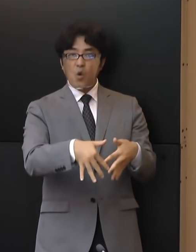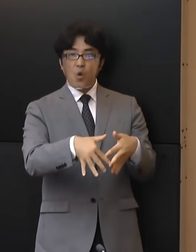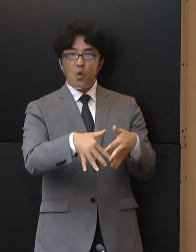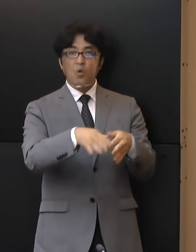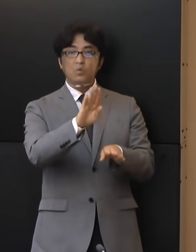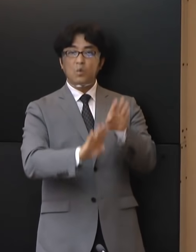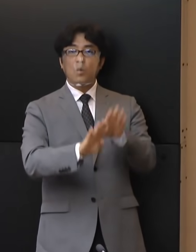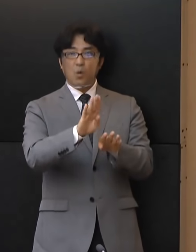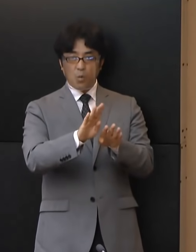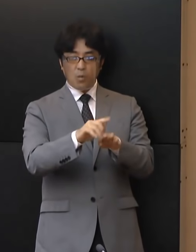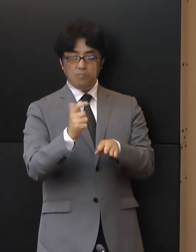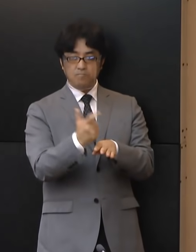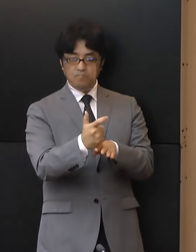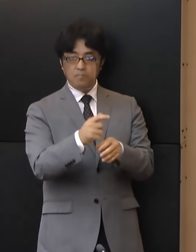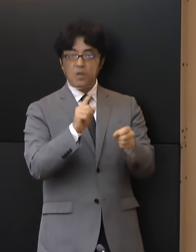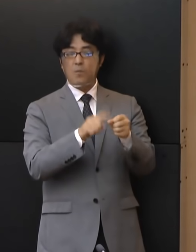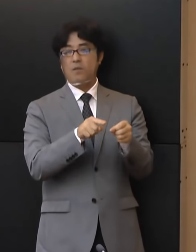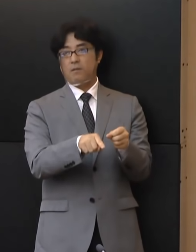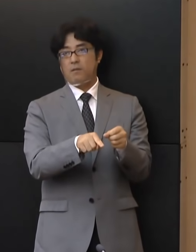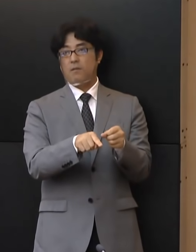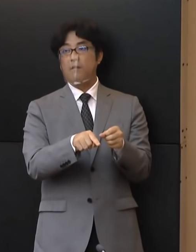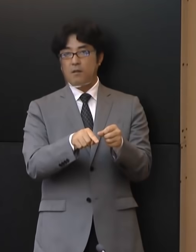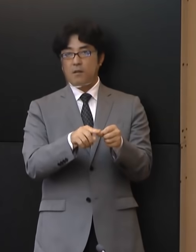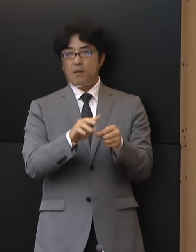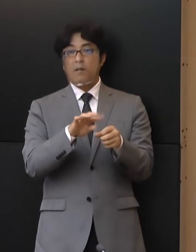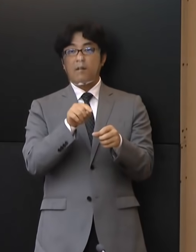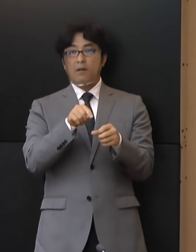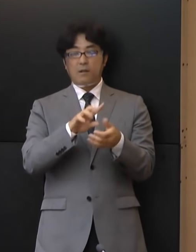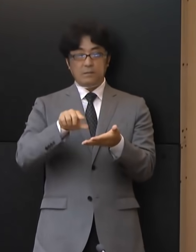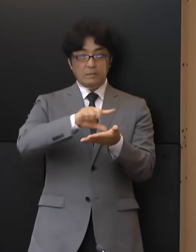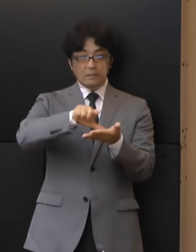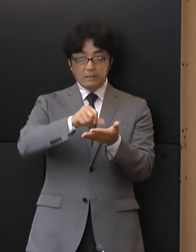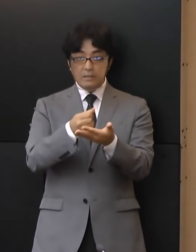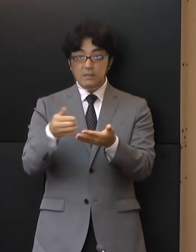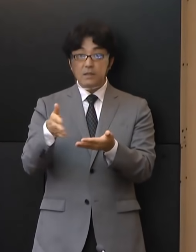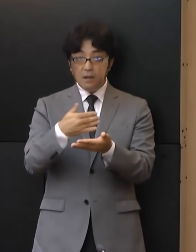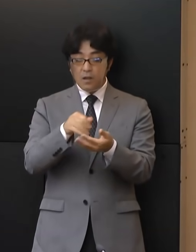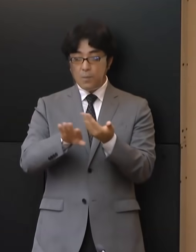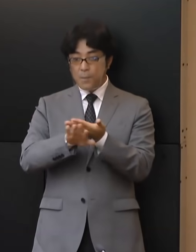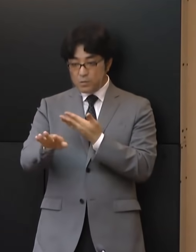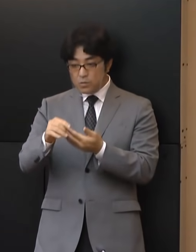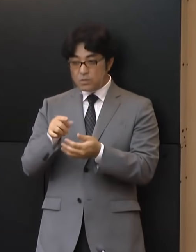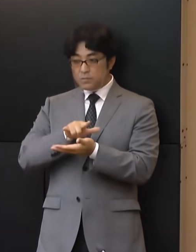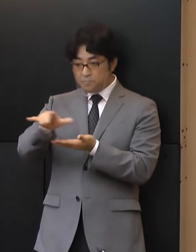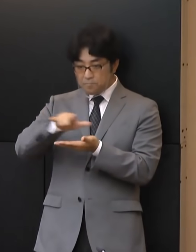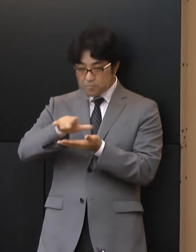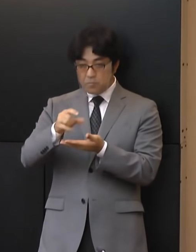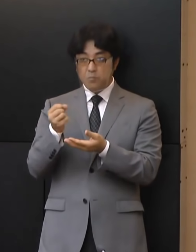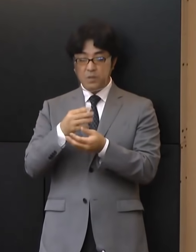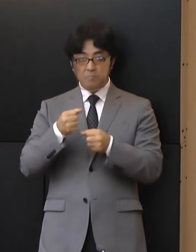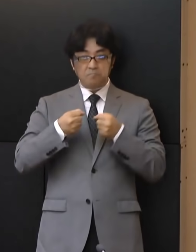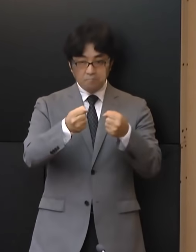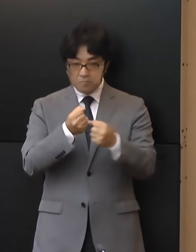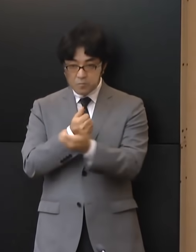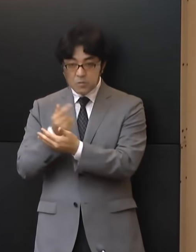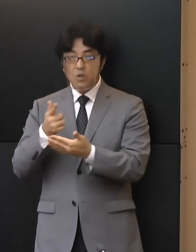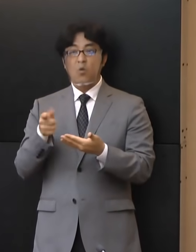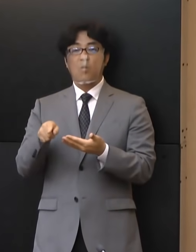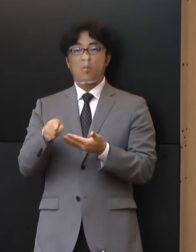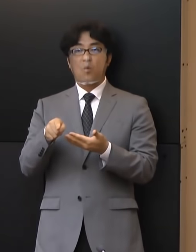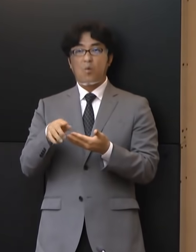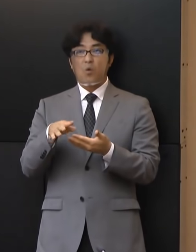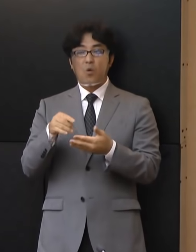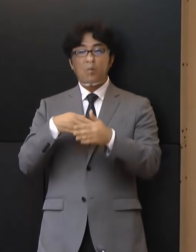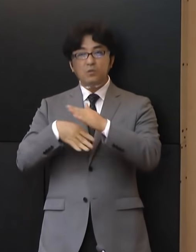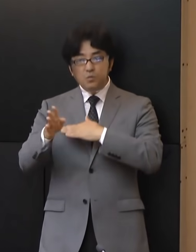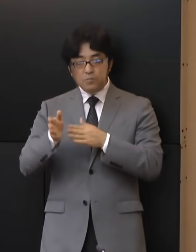と考えております。で発生地域からの不要不急の渡航自粛を呼びかけまして、渡航後14日間の外出自粛を今求